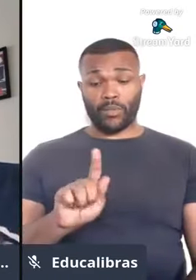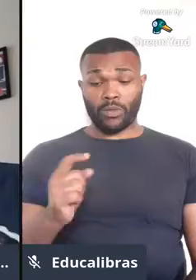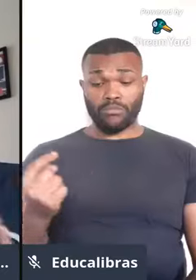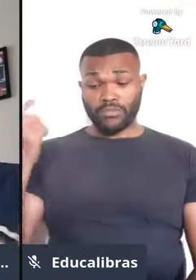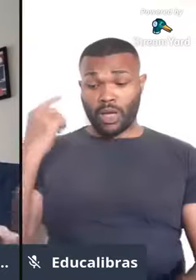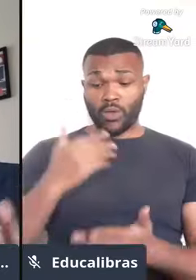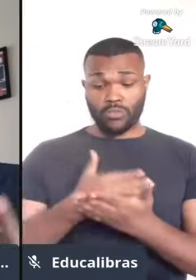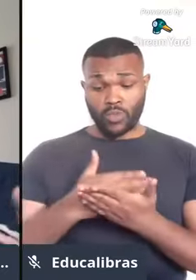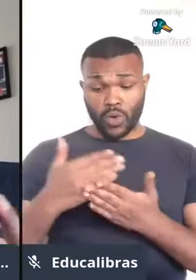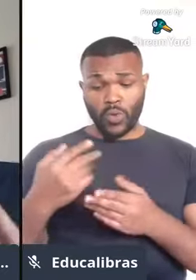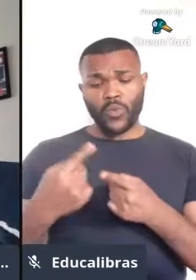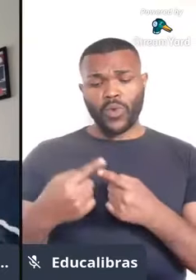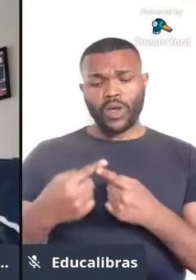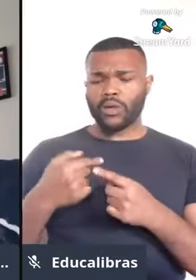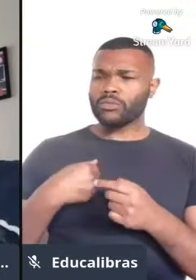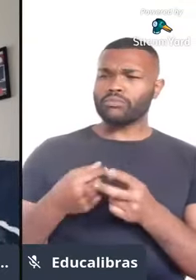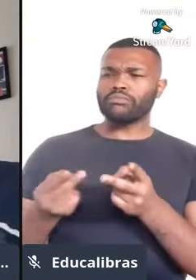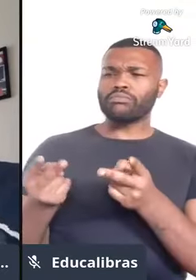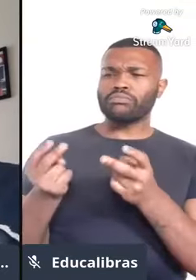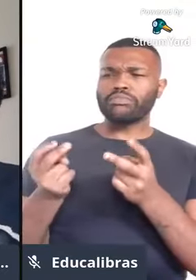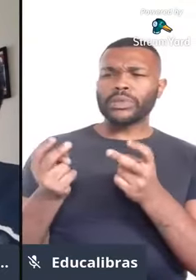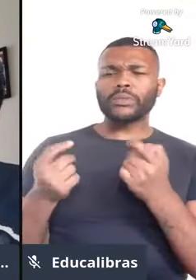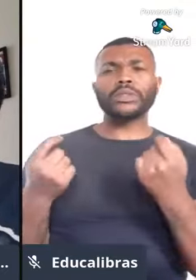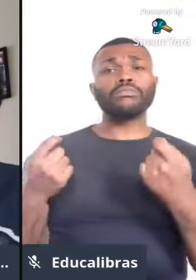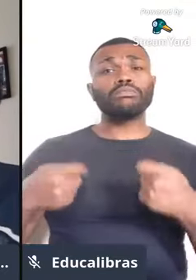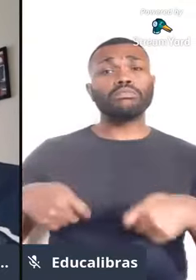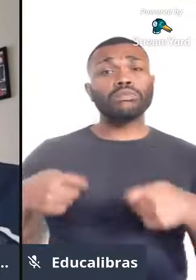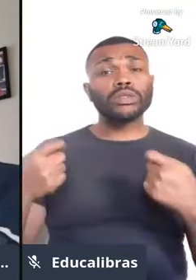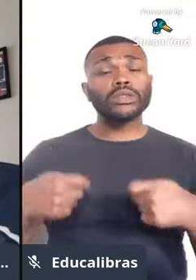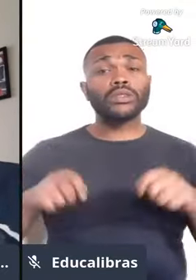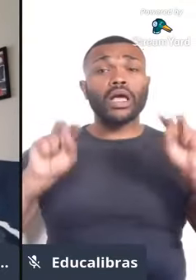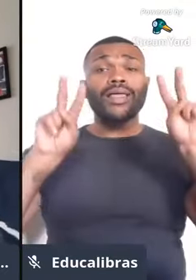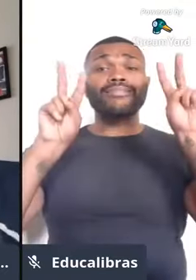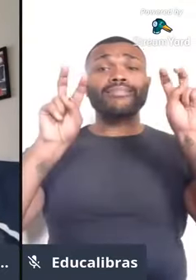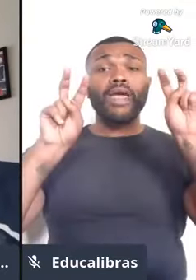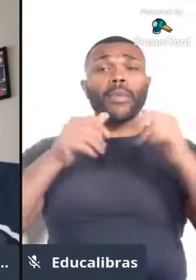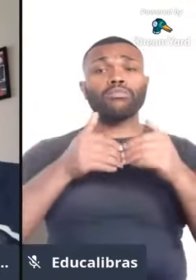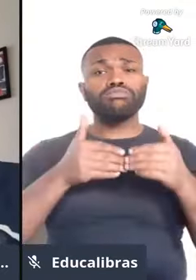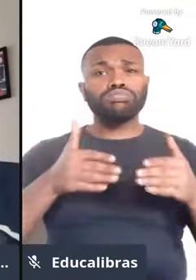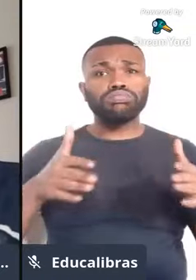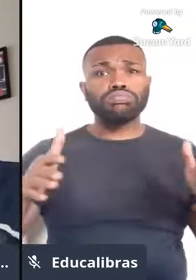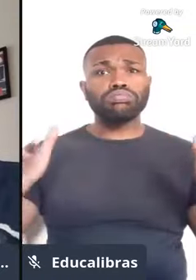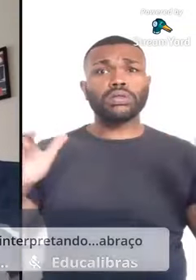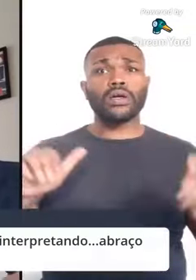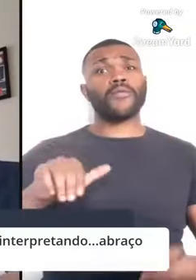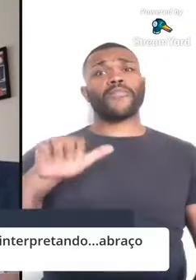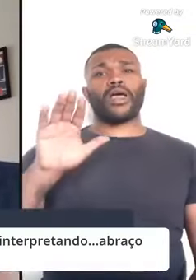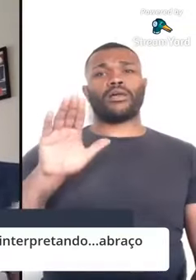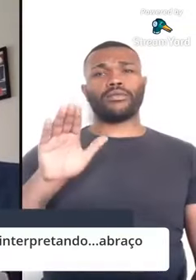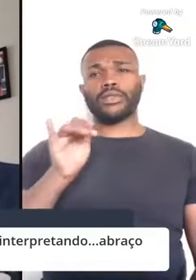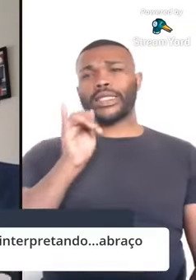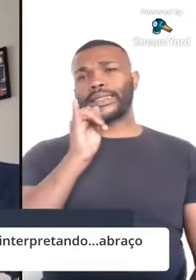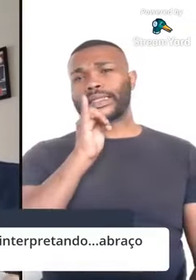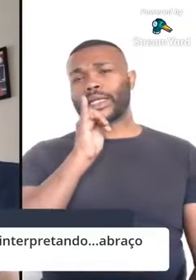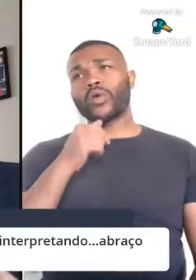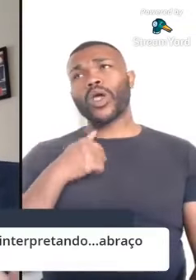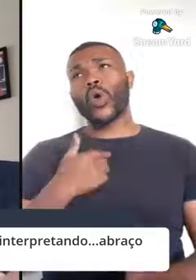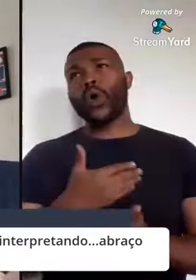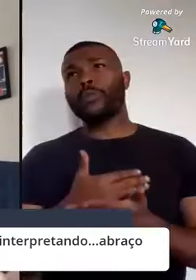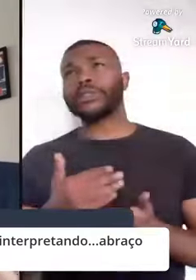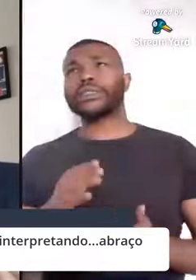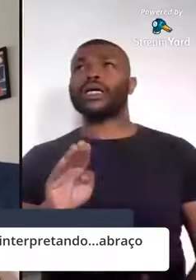que precisava haver essa amplitude de temas, né? Mas eu não coloquei o blog no ar imaginando se ele ia ser grande,